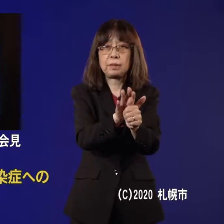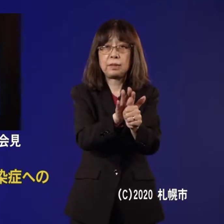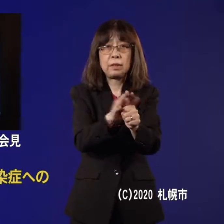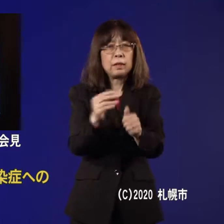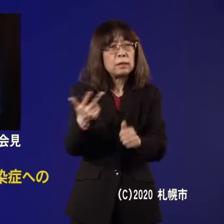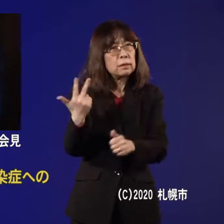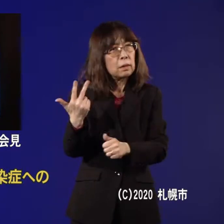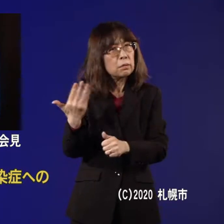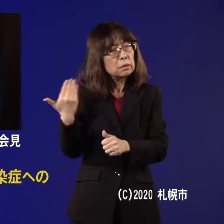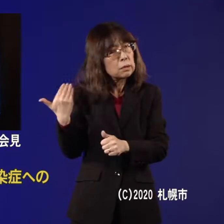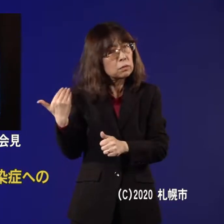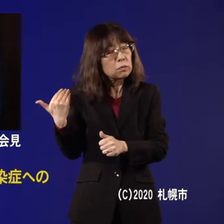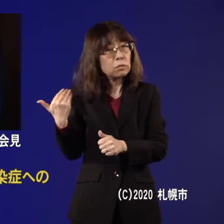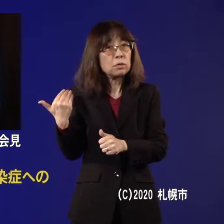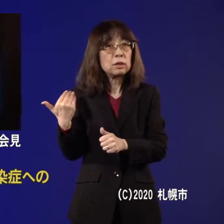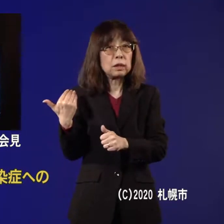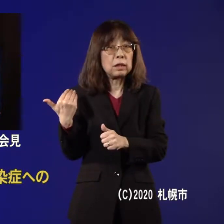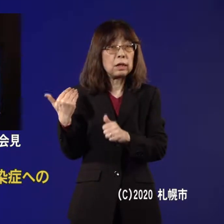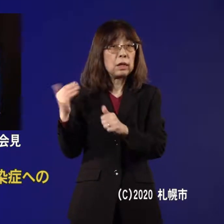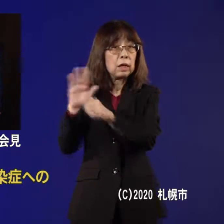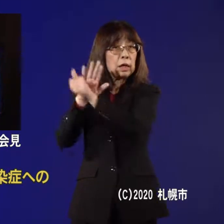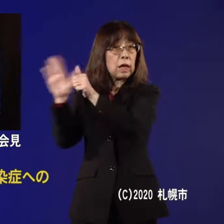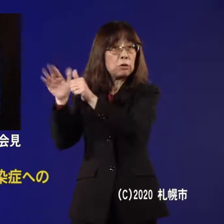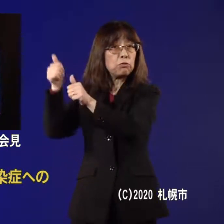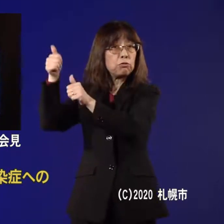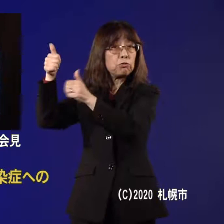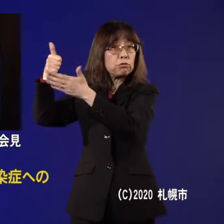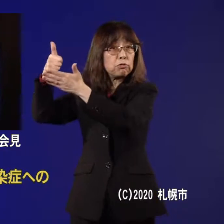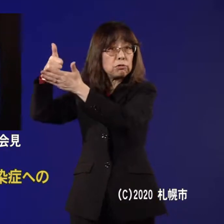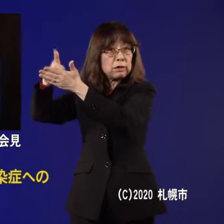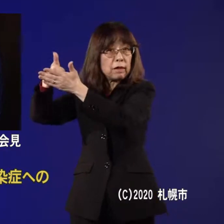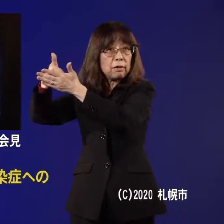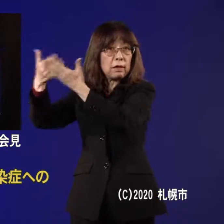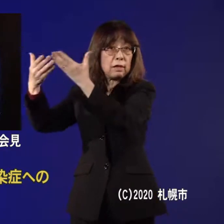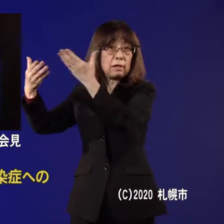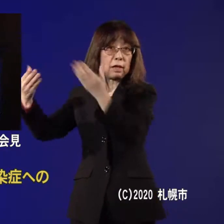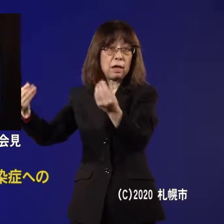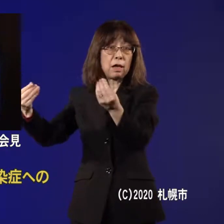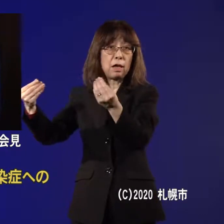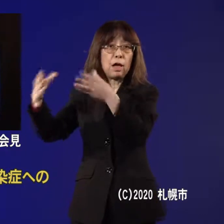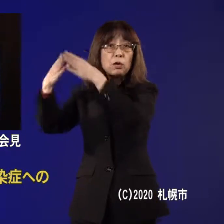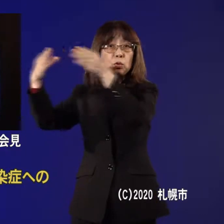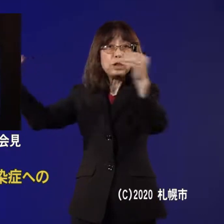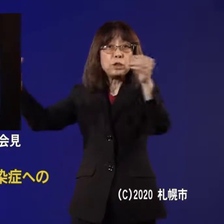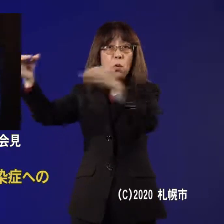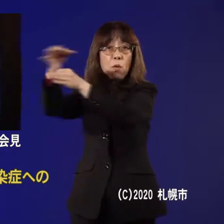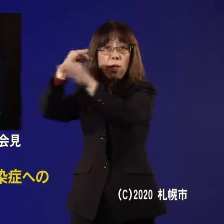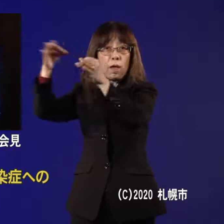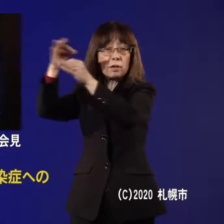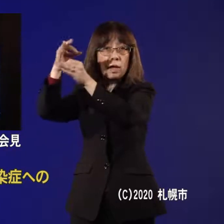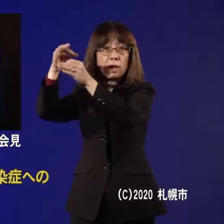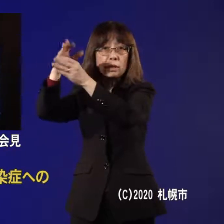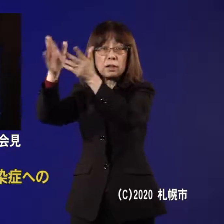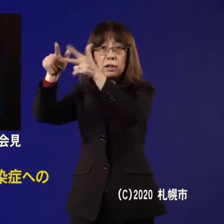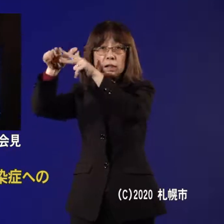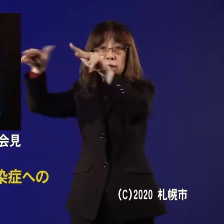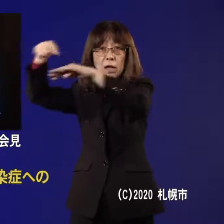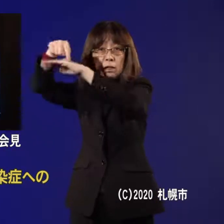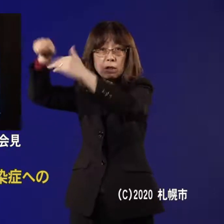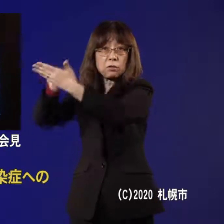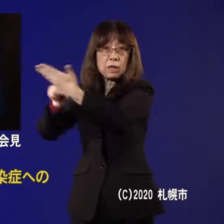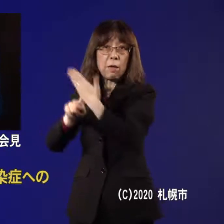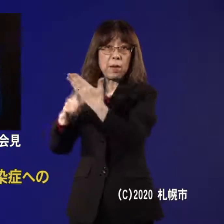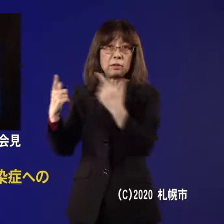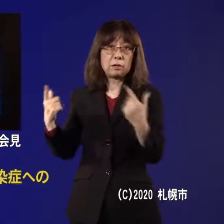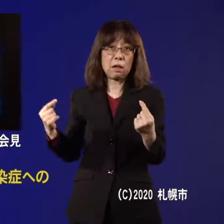先週ですね、閣議決定をされて、国の経済対策というものを出されました。で、それを受けて、これで